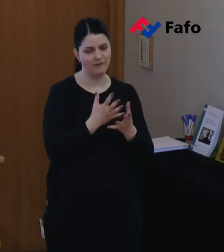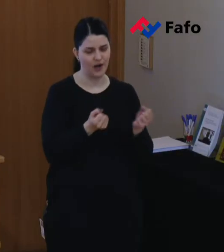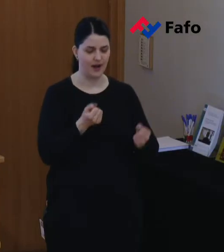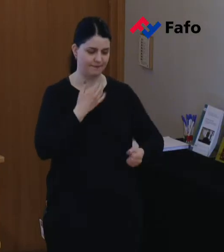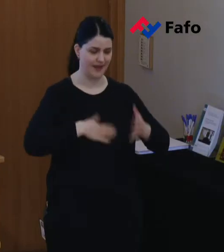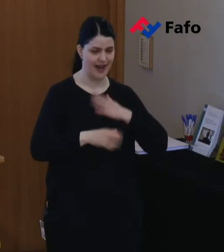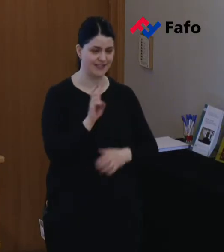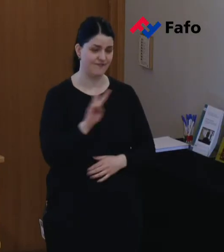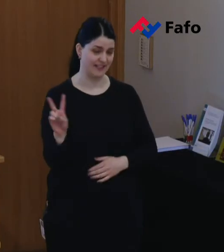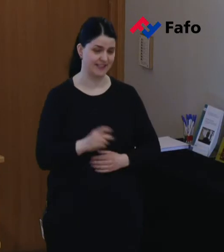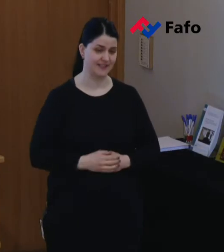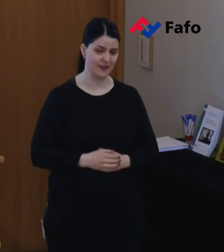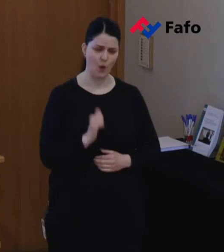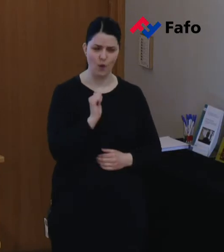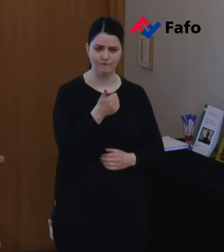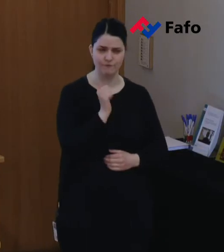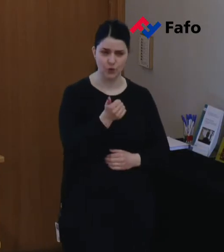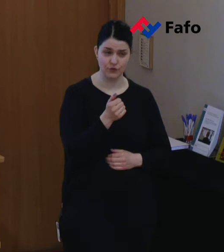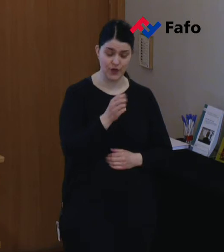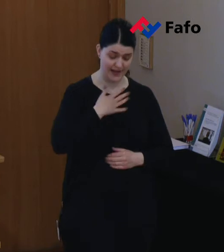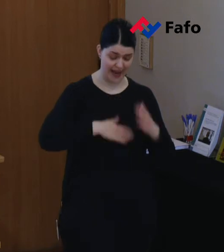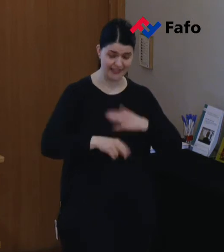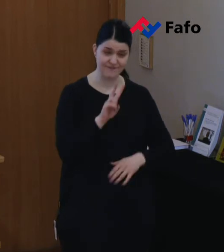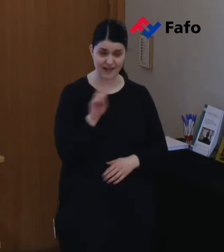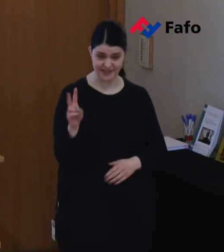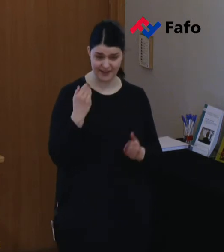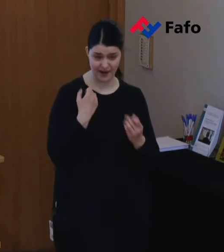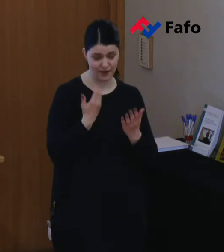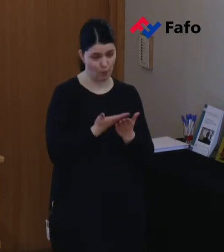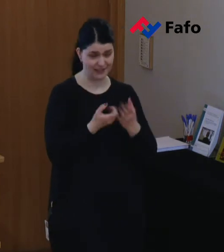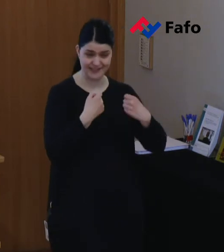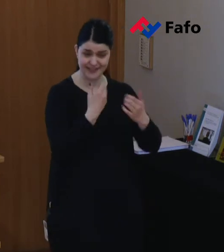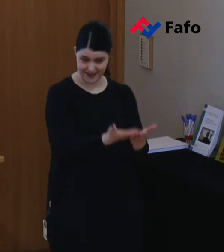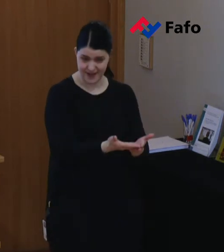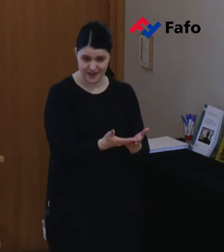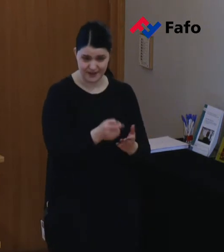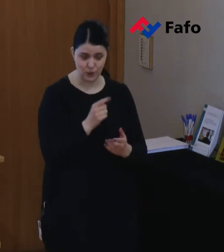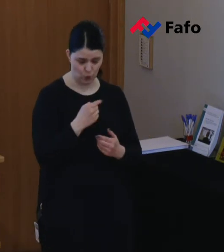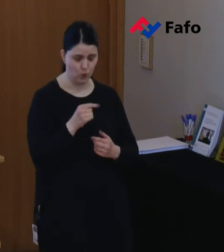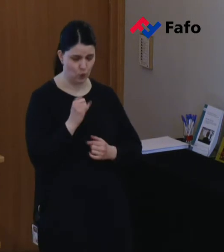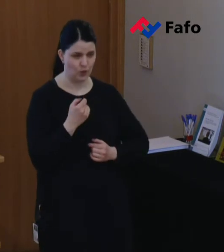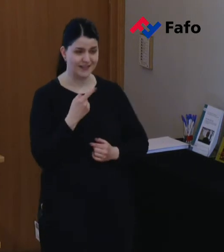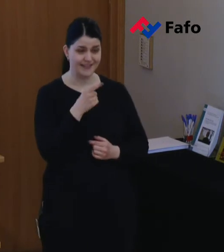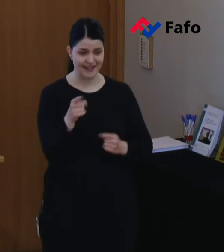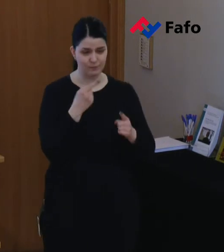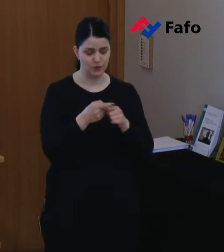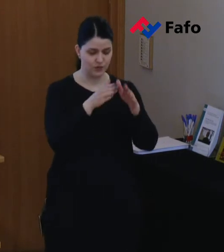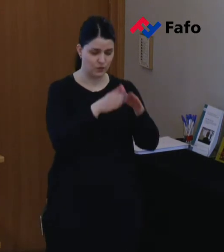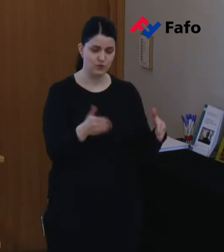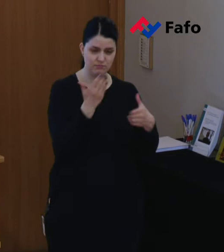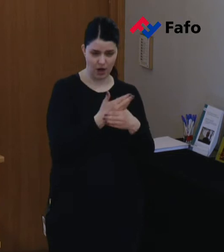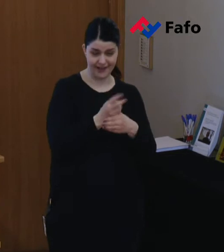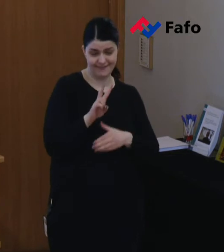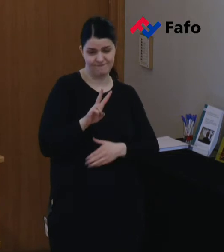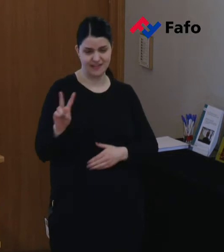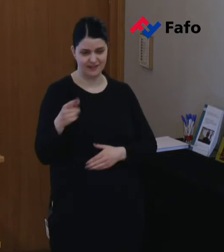Vest. Og årsaken til at det er Helse Vest som er oppdragsgiver for det, er jo at det er Helse Vest og Husbanken i